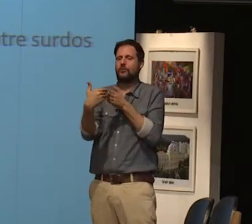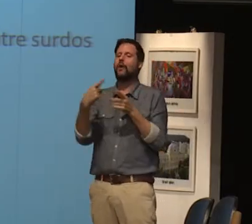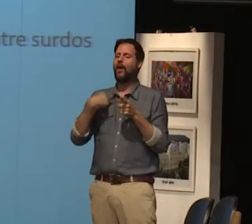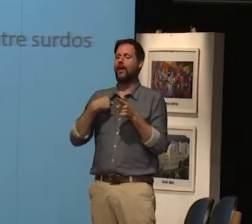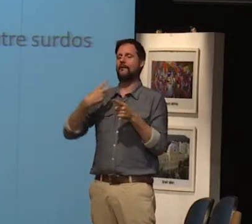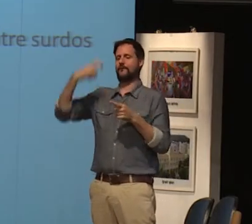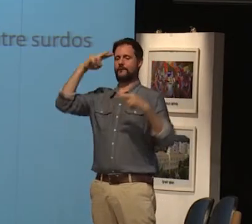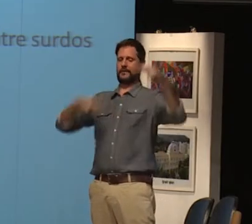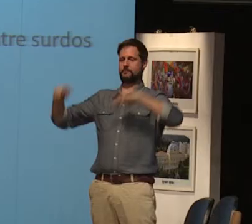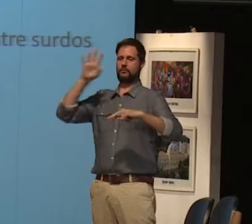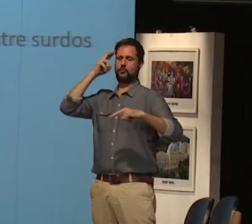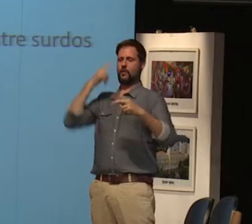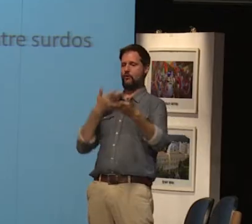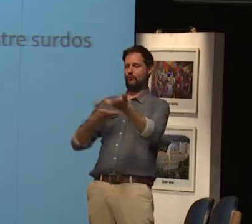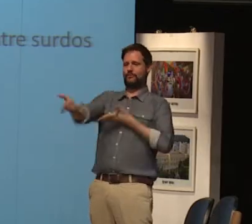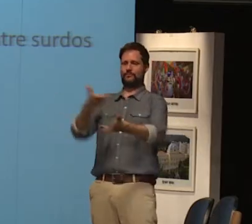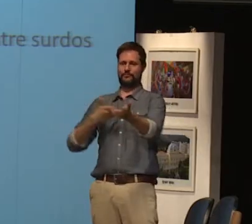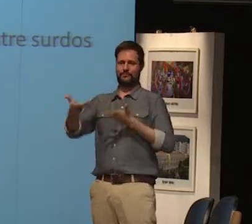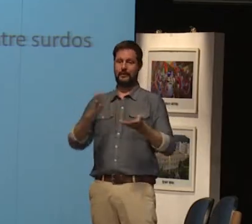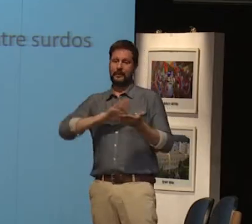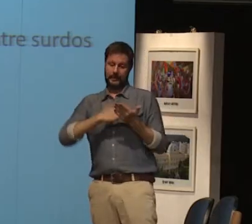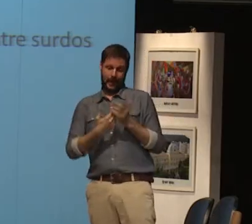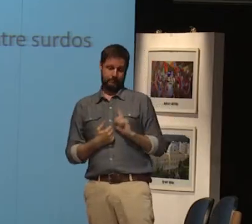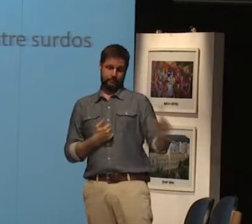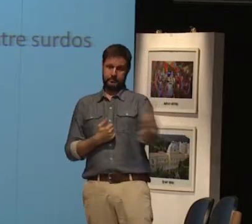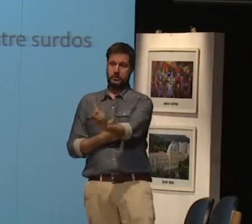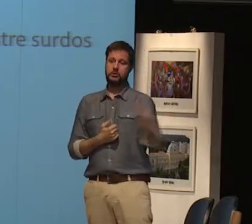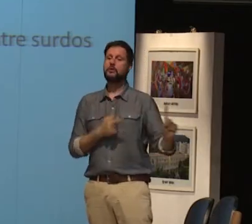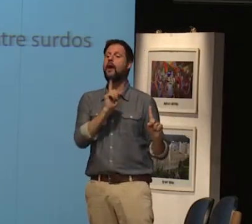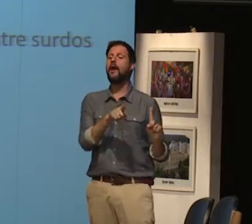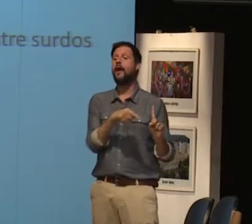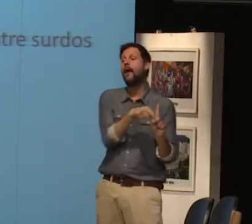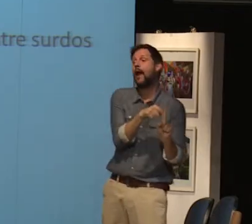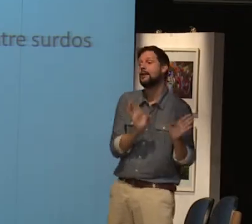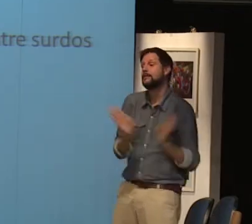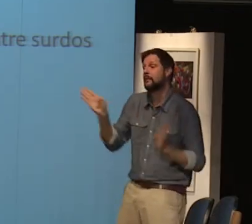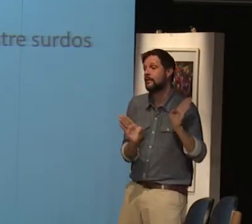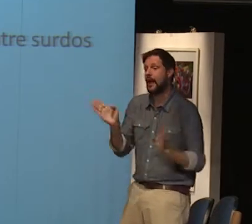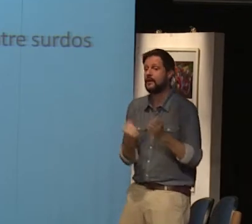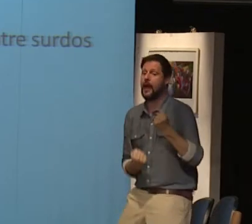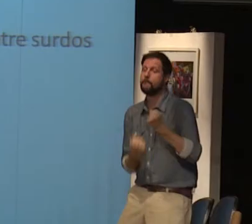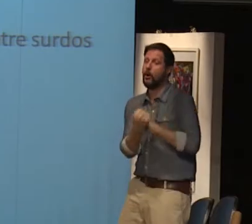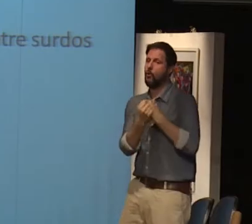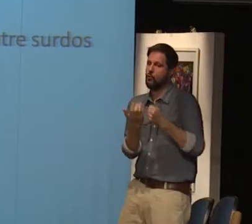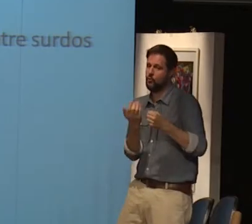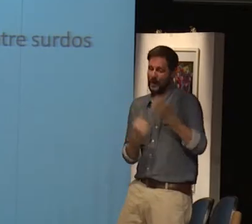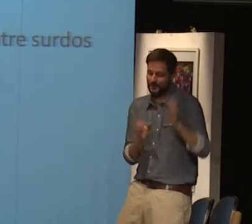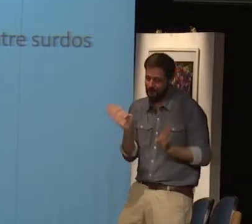fala aquela segunda língua. Então, a gente vai intermediando através daquela língua. Não precisa fazer... Isso, a gente